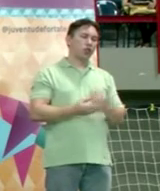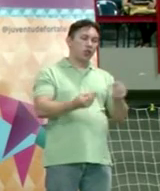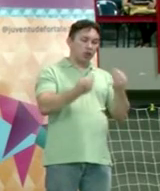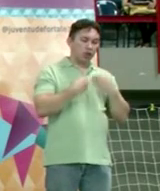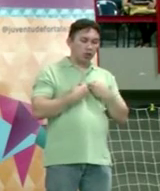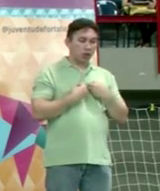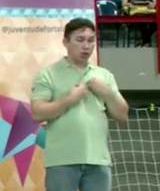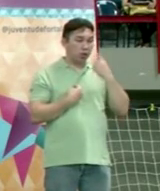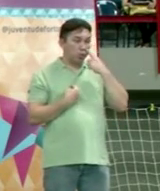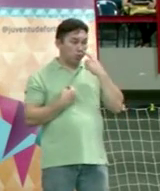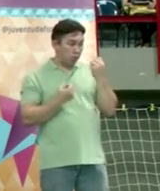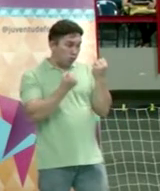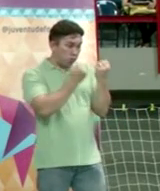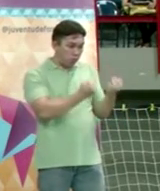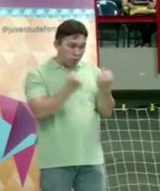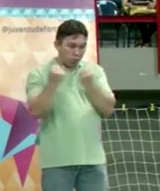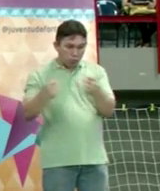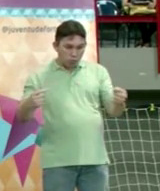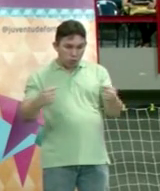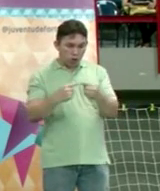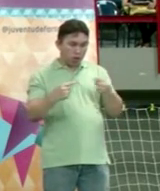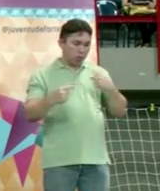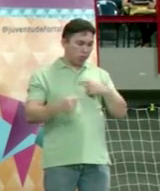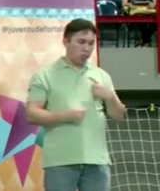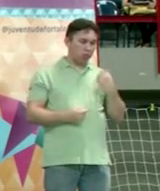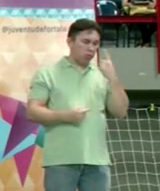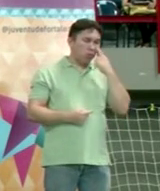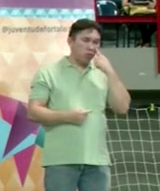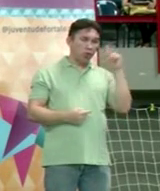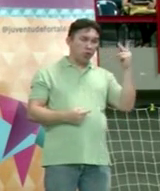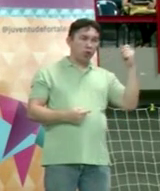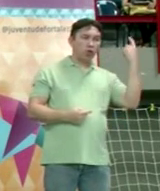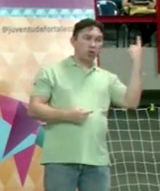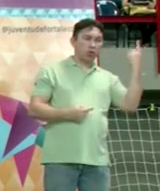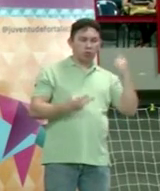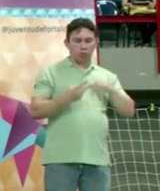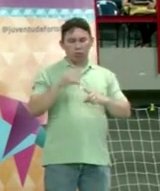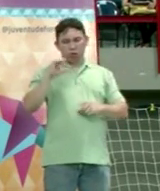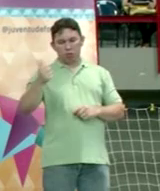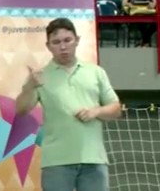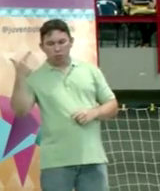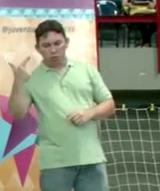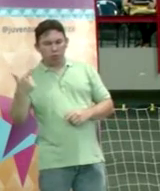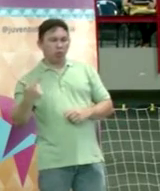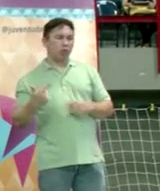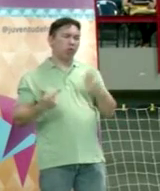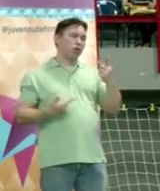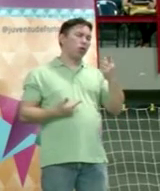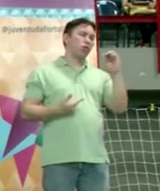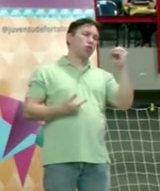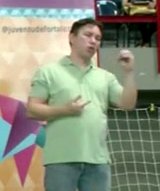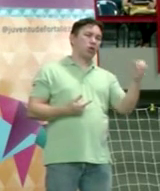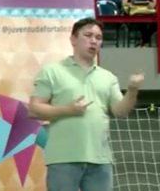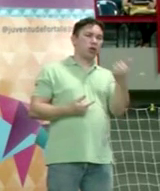Dados: massas molares em gramas por mol do hidrogênio 1, do carbono 12, do oxigênio